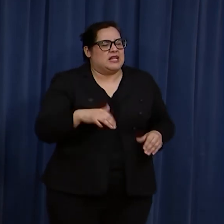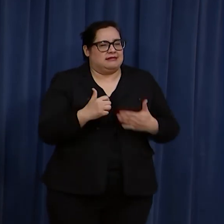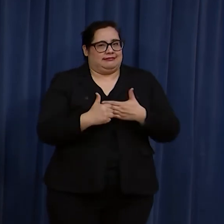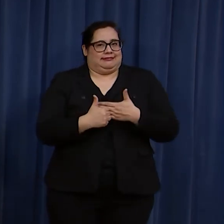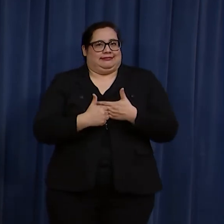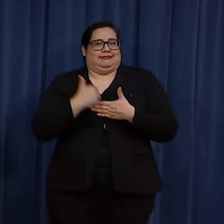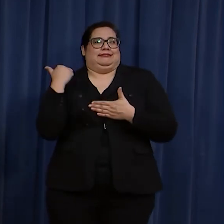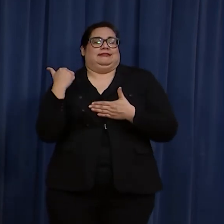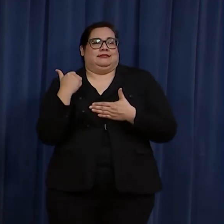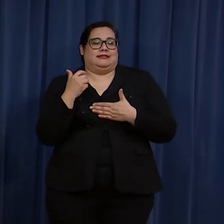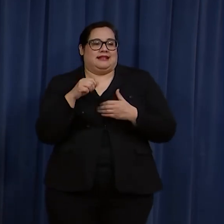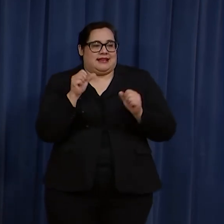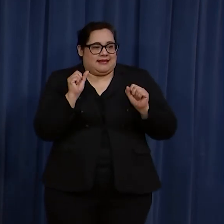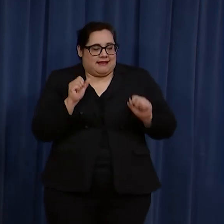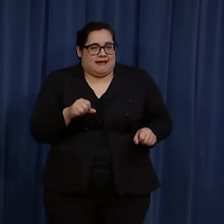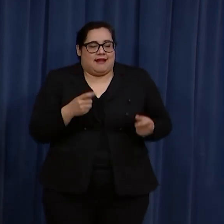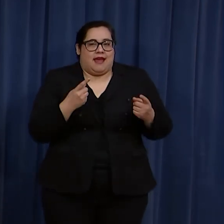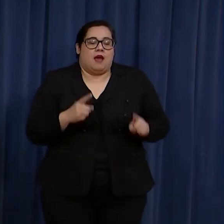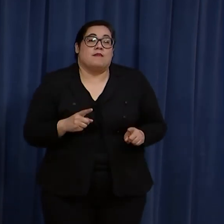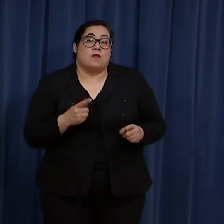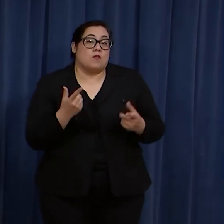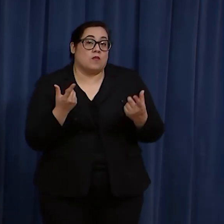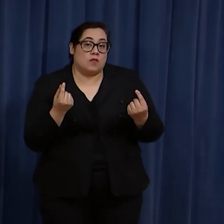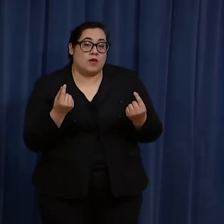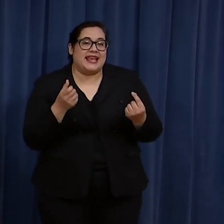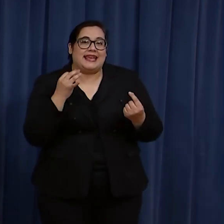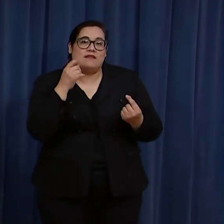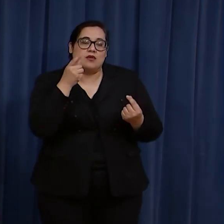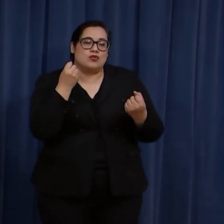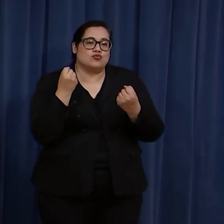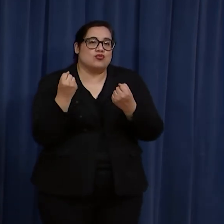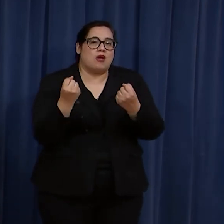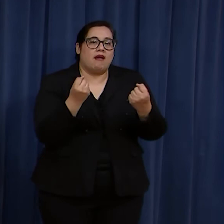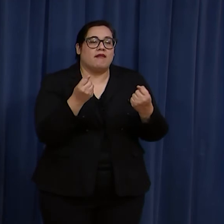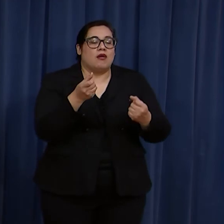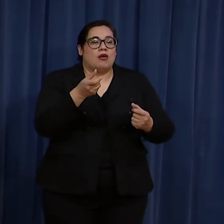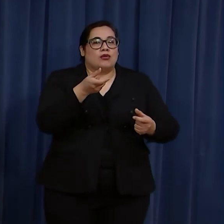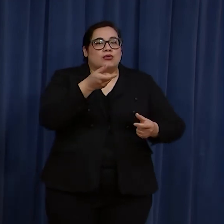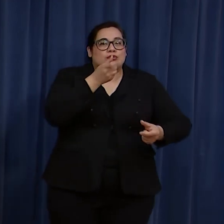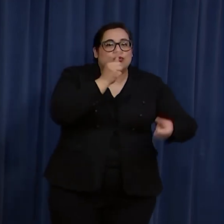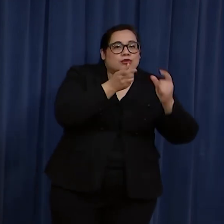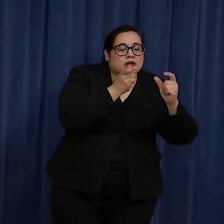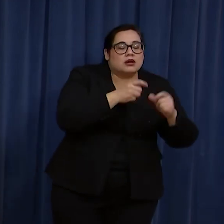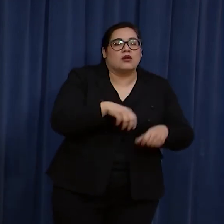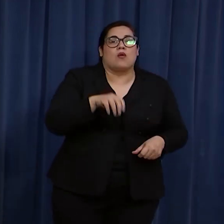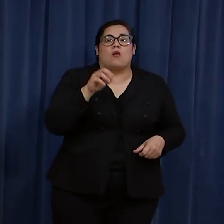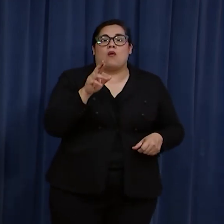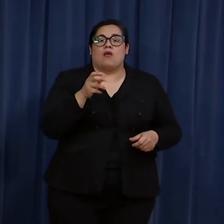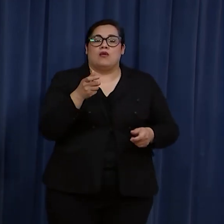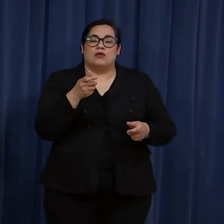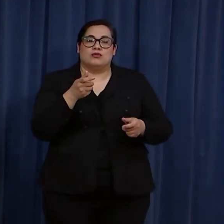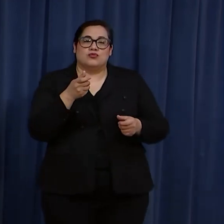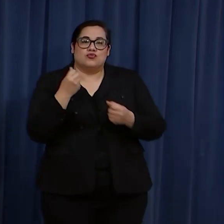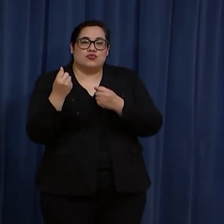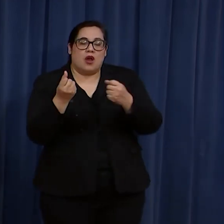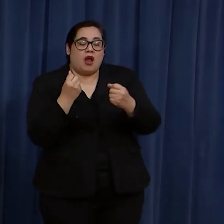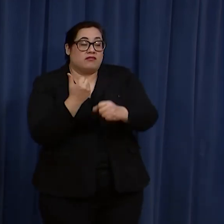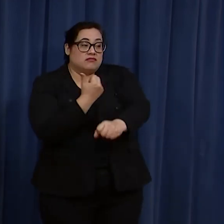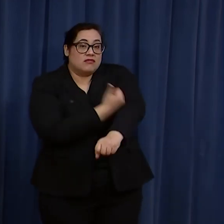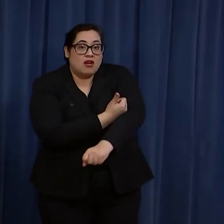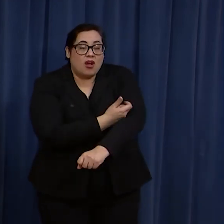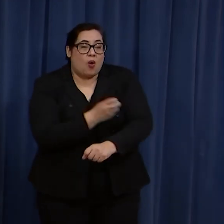peligro que puede ser manejar bajo la influencia de alcohol, las drogas